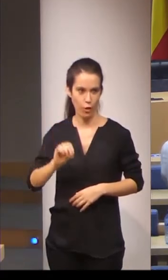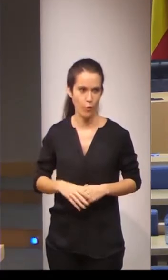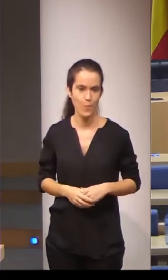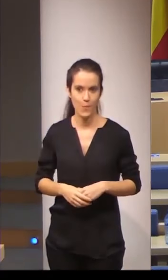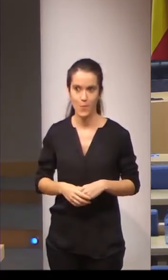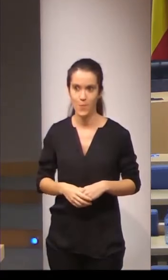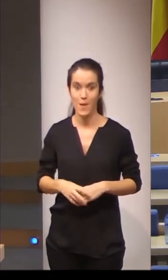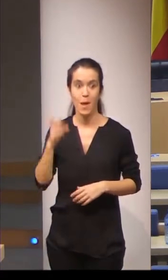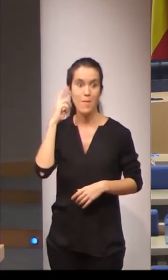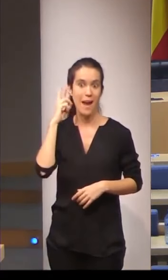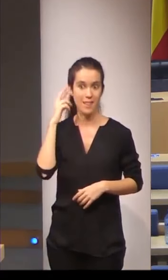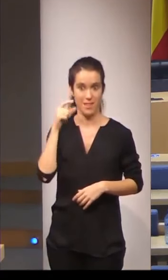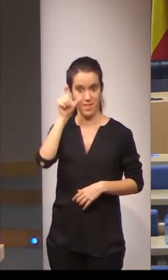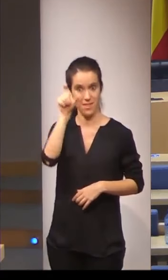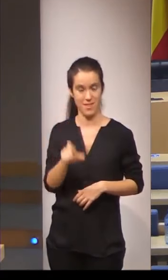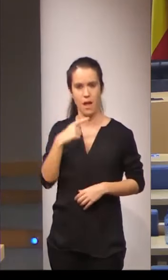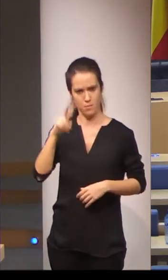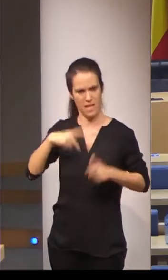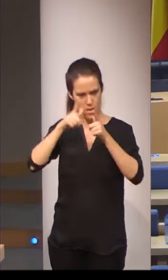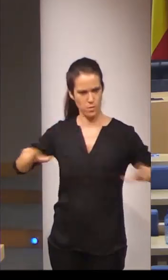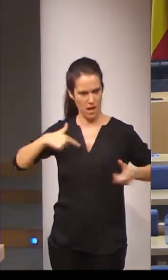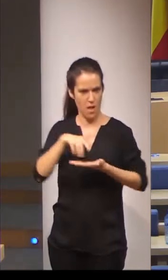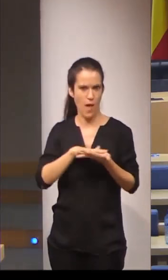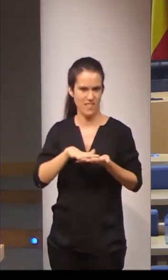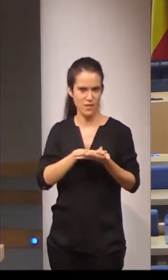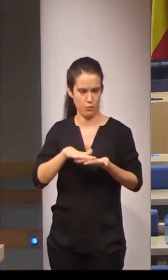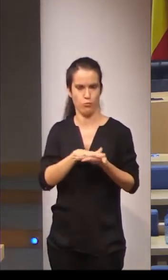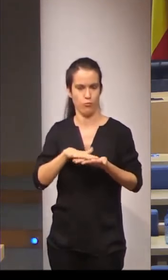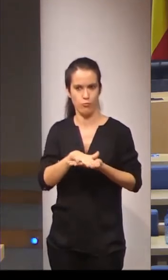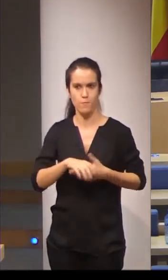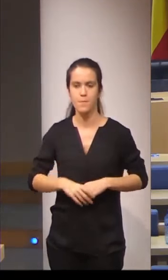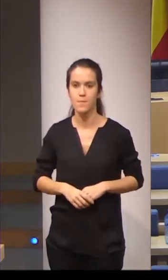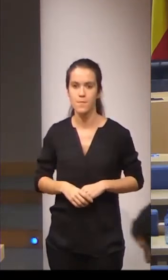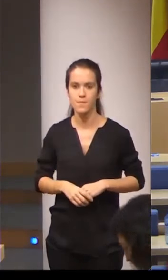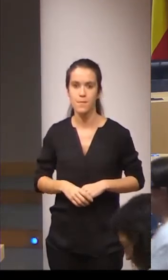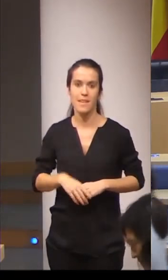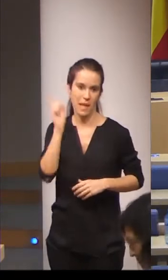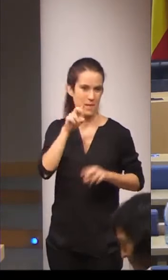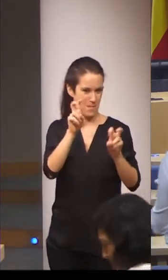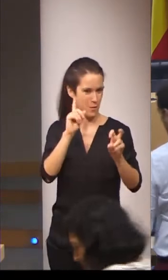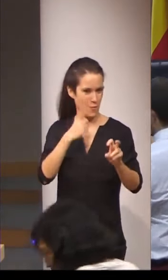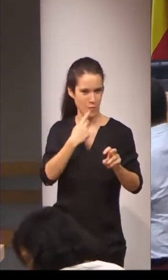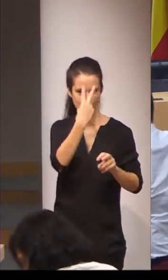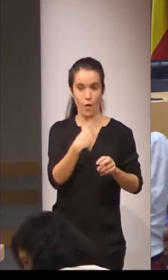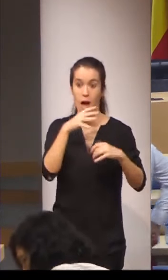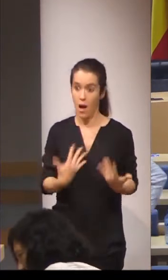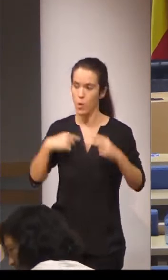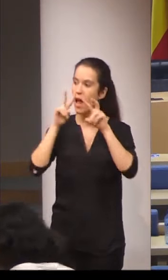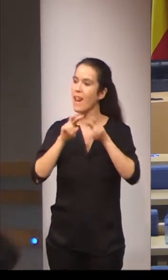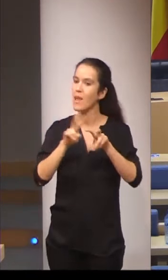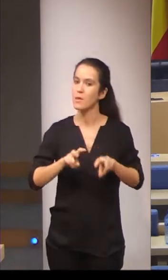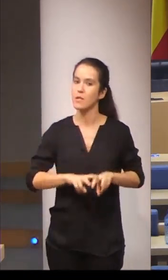Marta Bosch Balearda, en Lingüística, en Lengua de Signos y Sordociegos, actualmente investiga su investigación